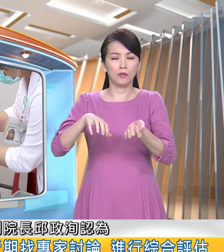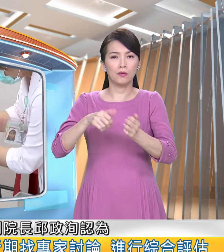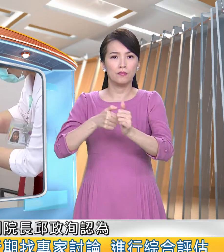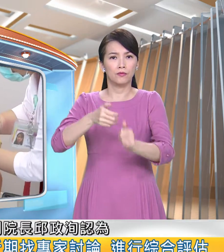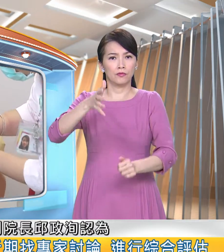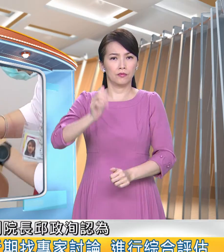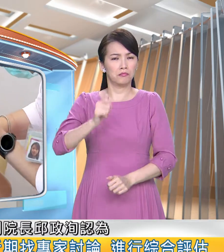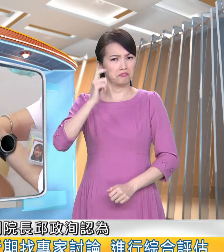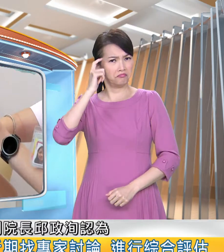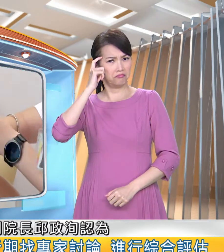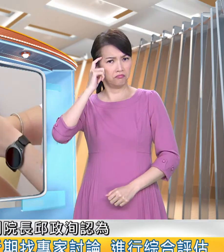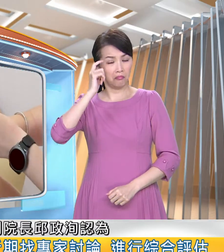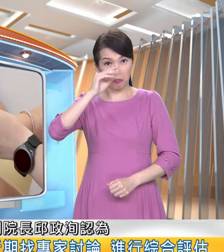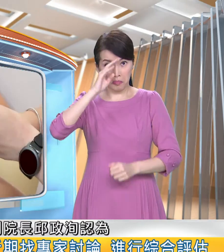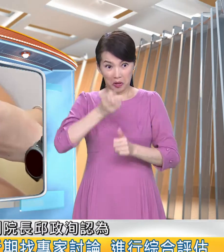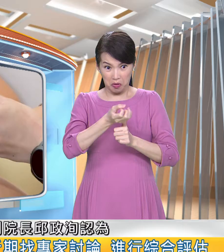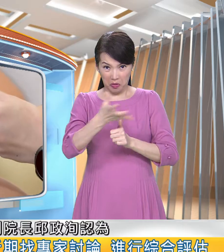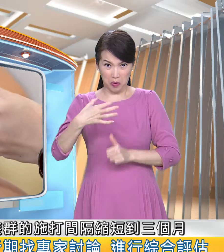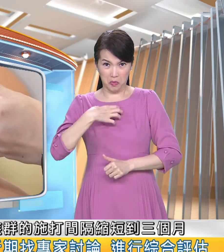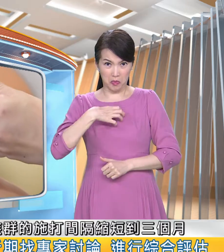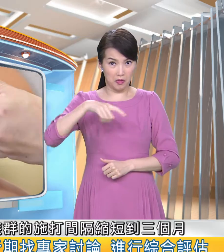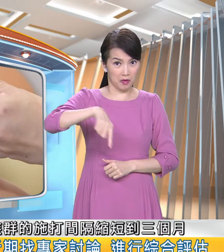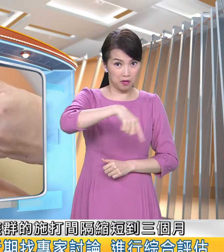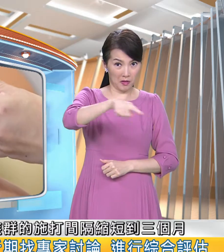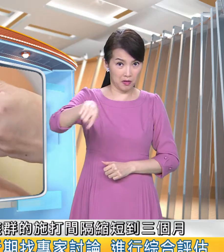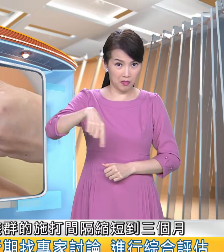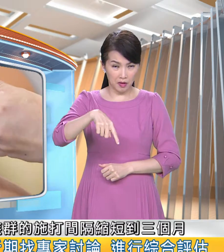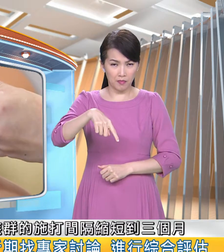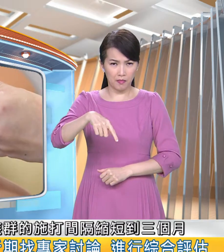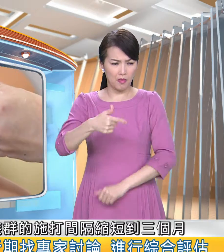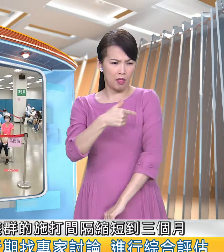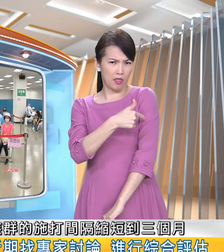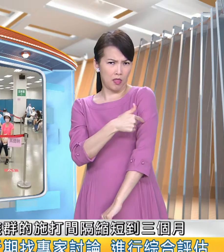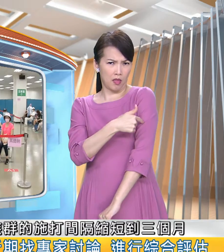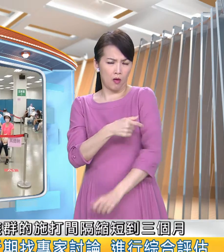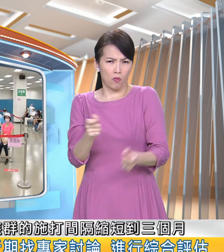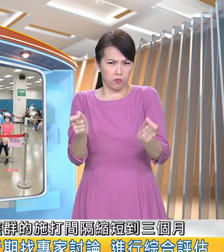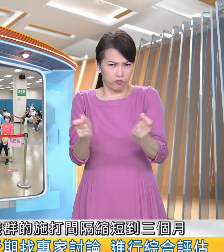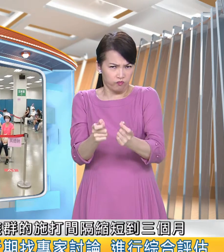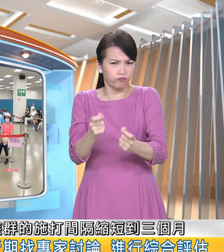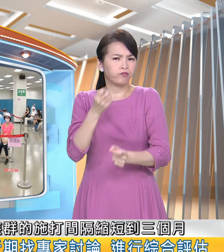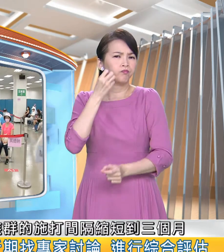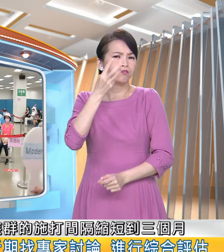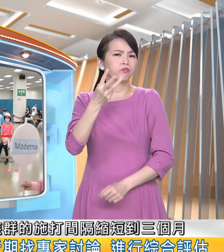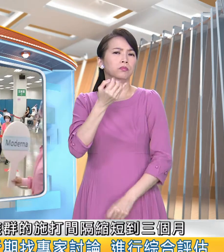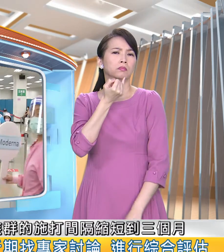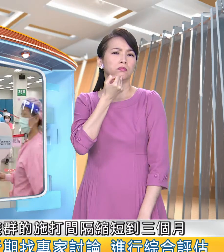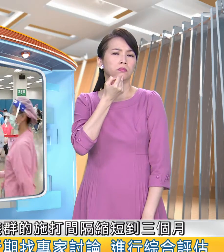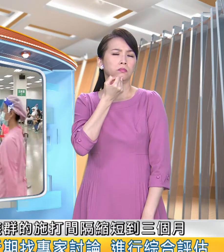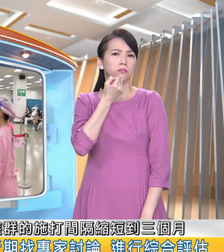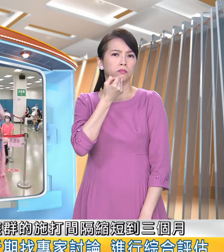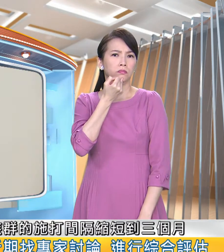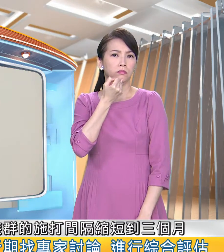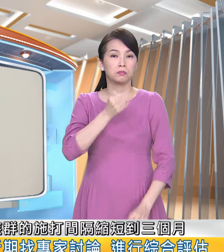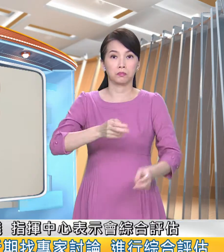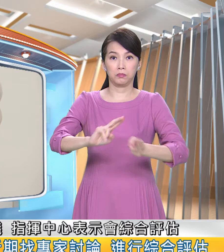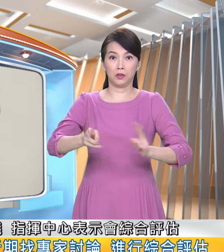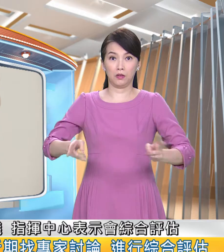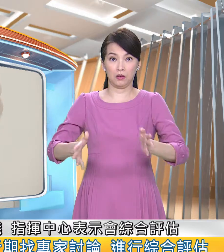院长邱振寻认为，要让高风险族群的施打间隔缩短到3个月。针